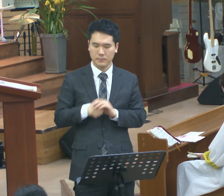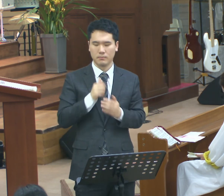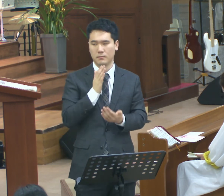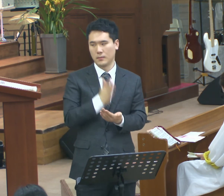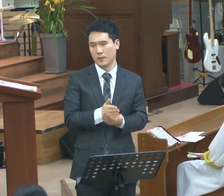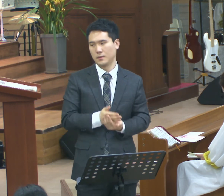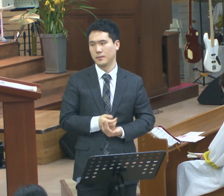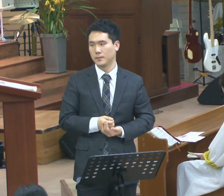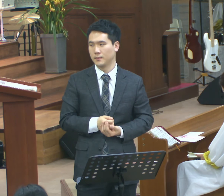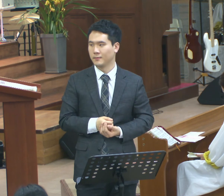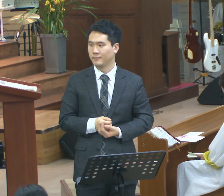그리고